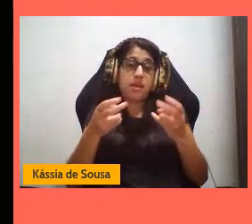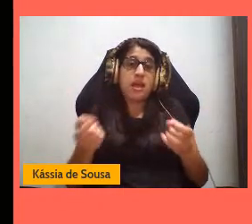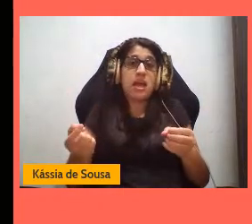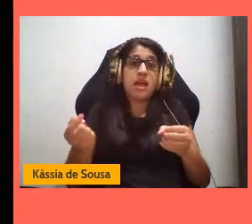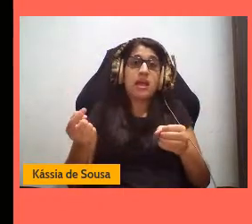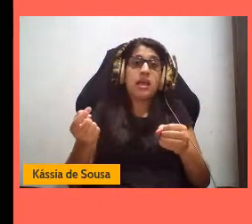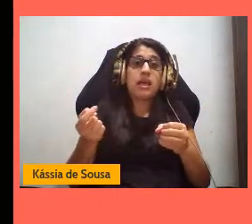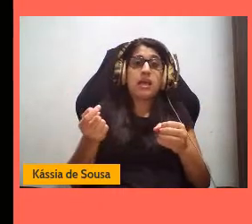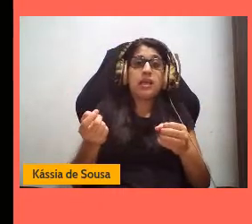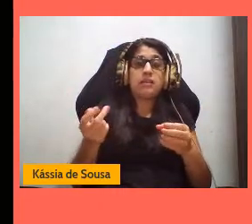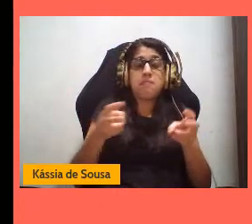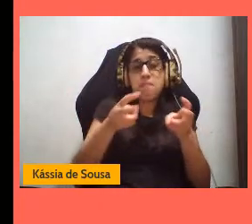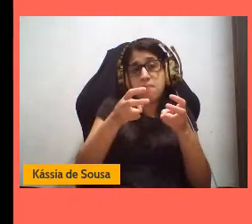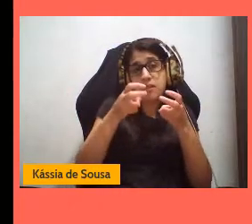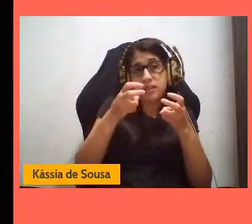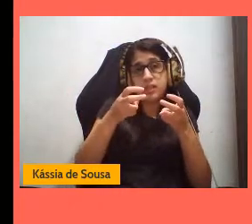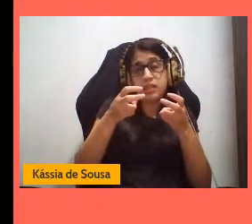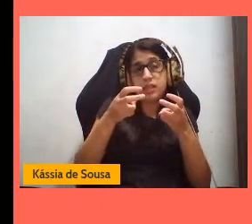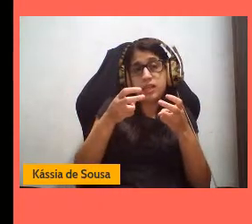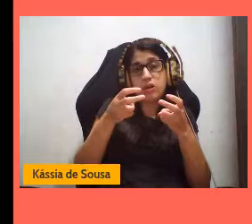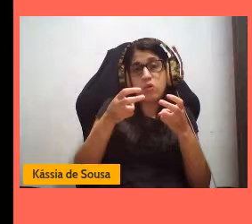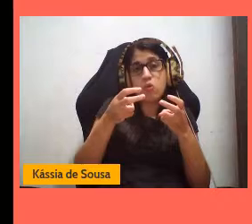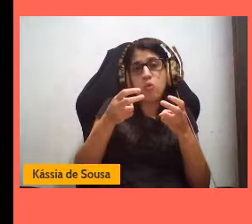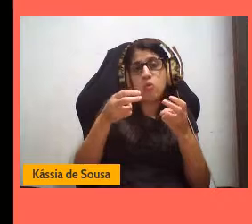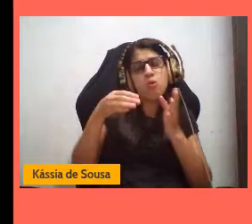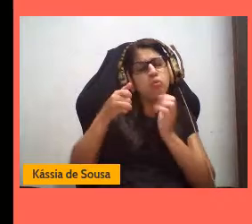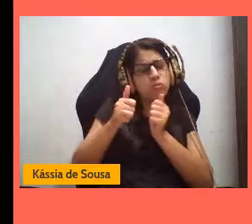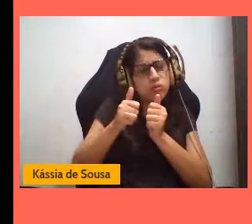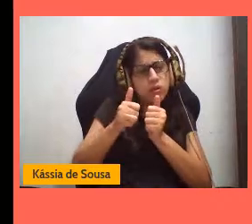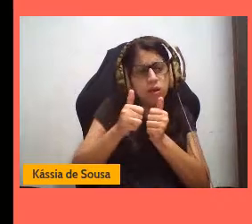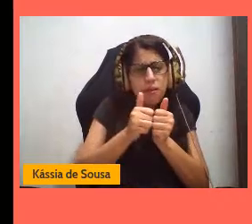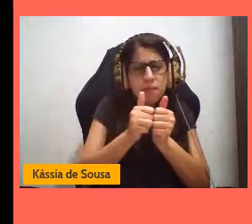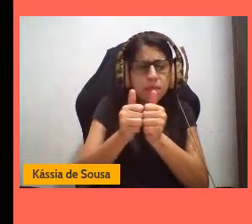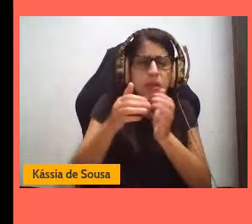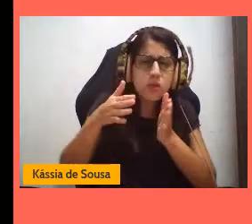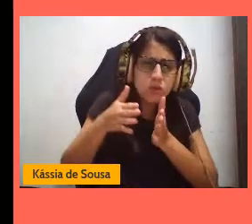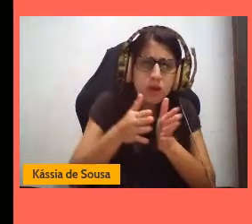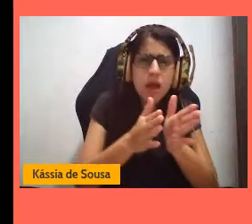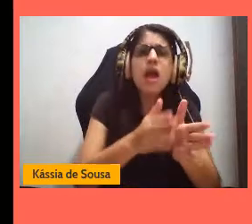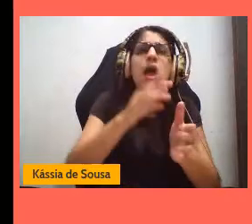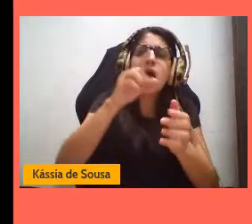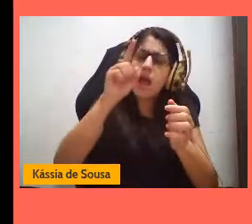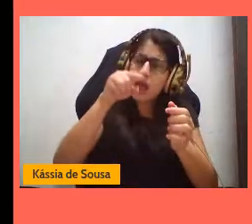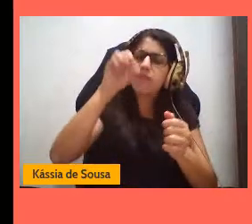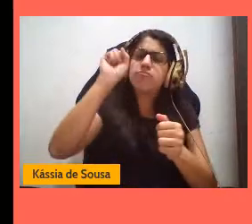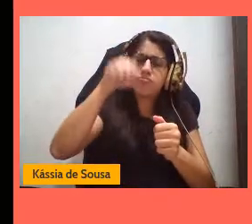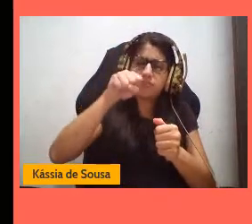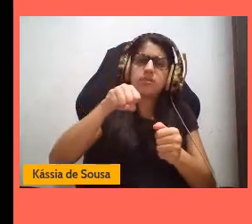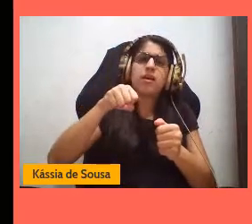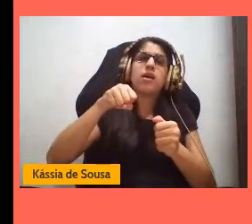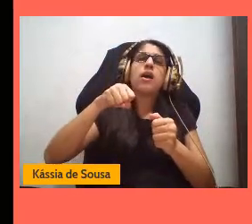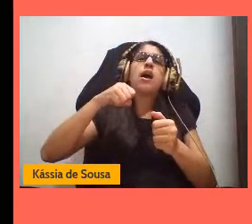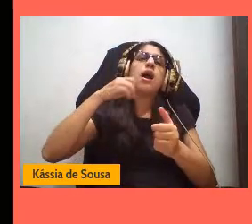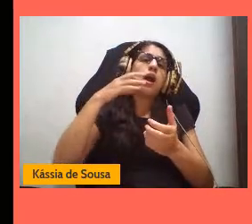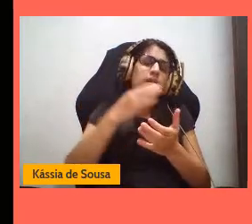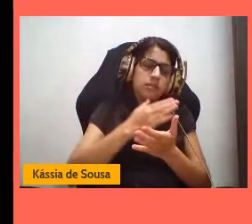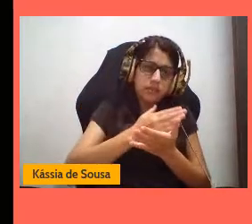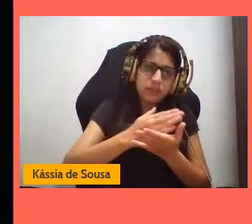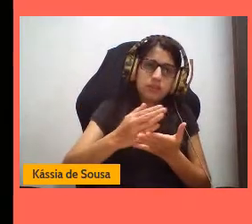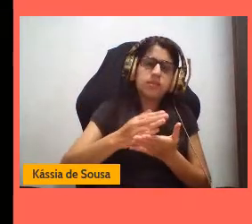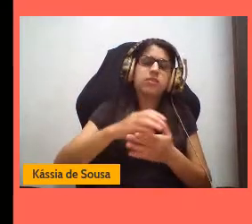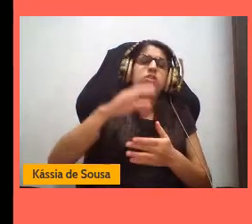de perceber, né, que o caminho é esse, que as iniciativas já estão confirmadas